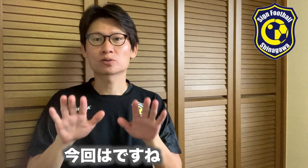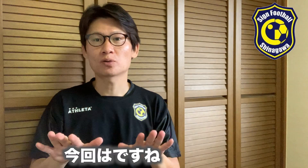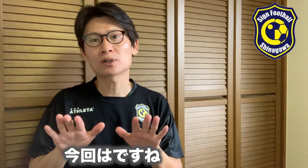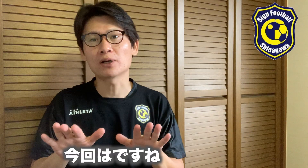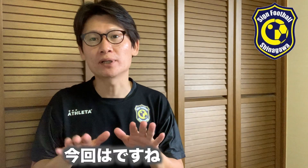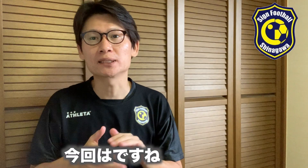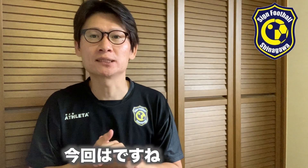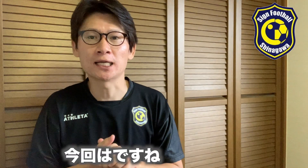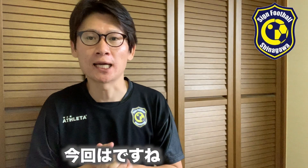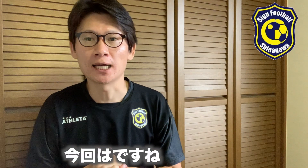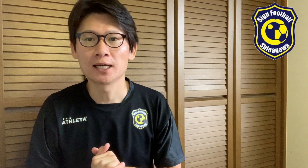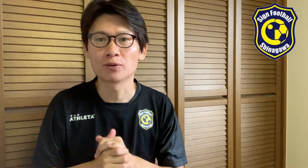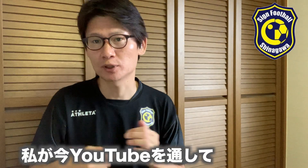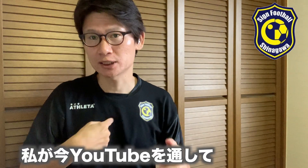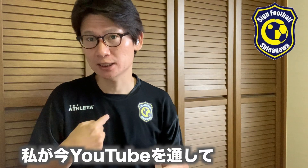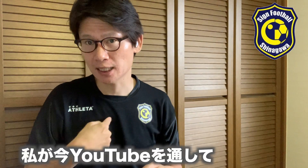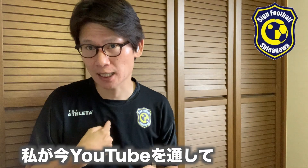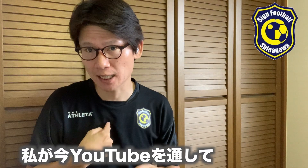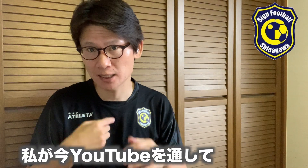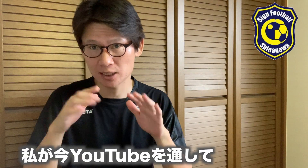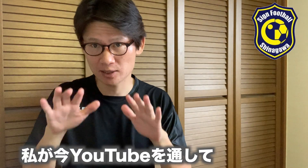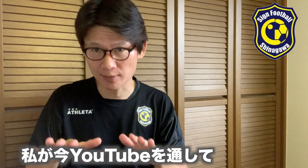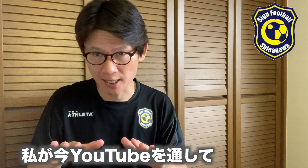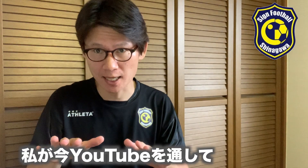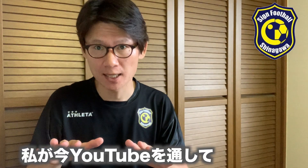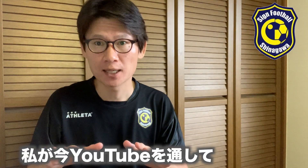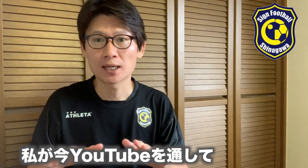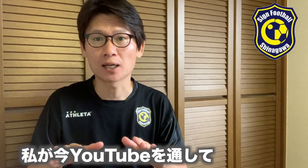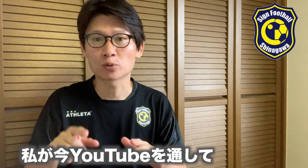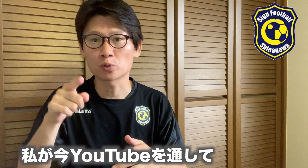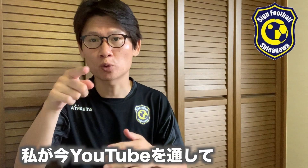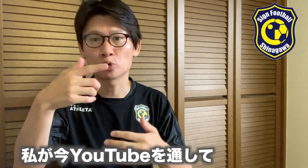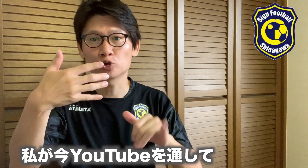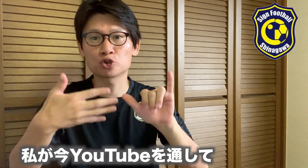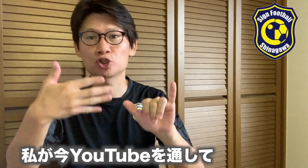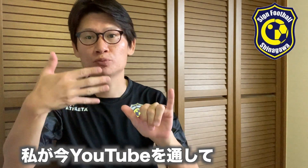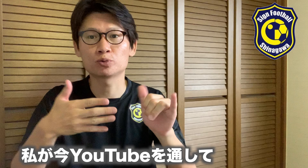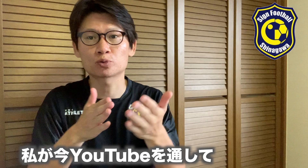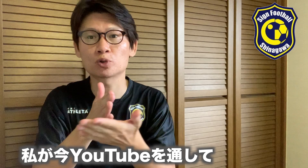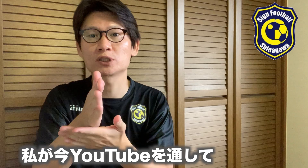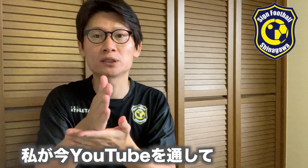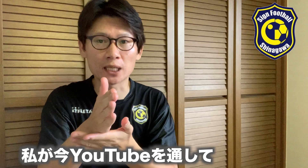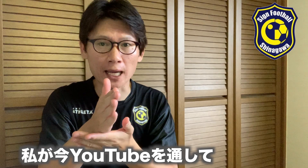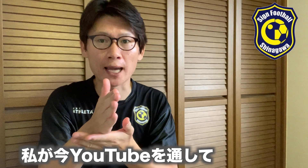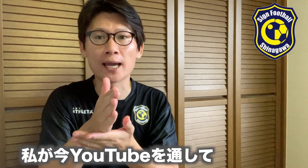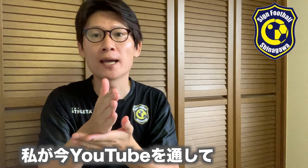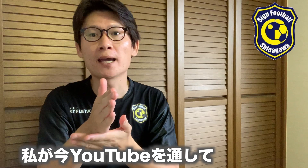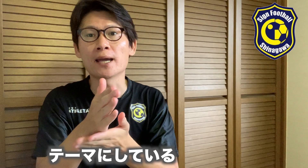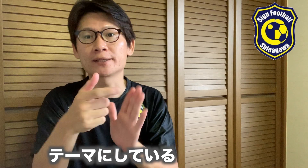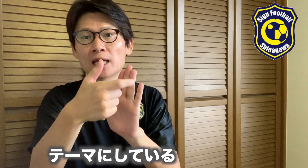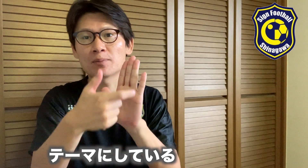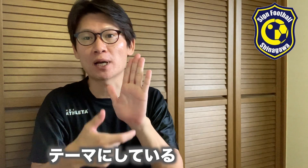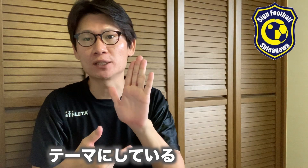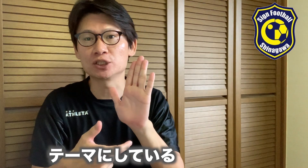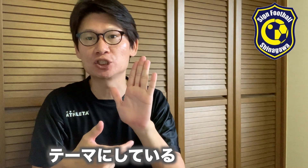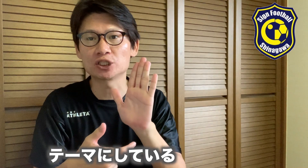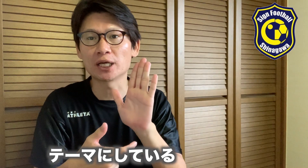今回はですね、私が今この YouTube を通してテーマにし